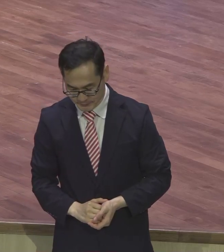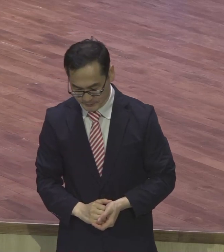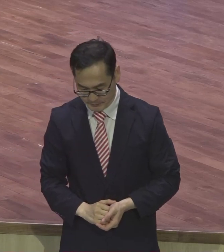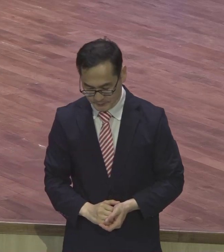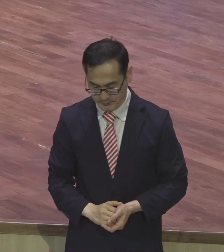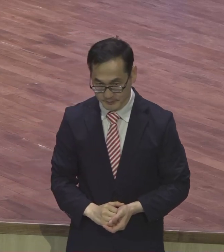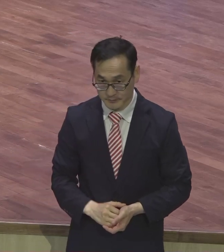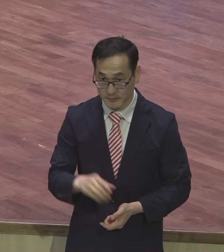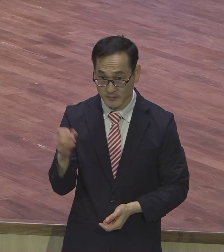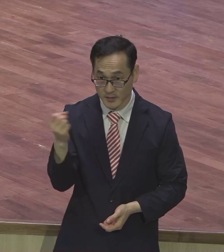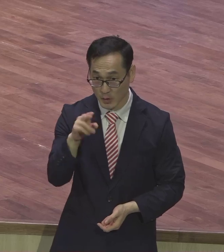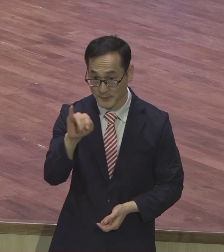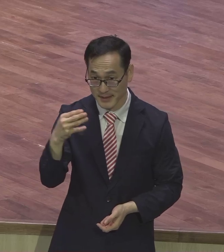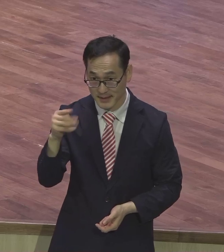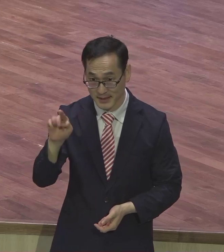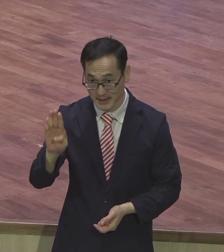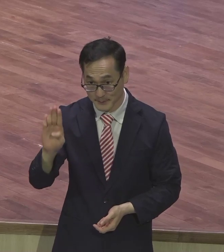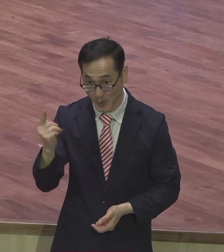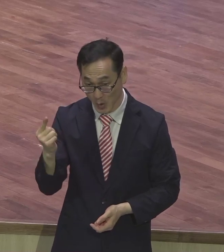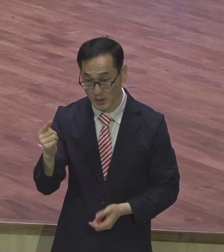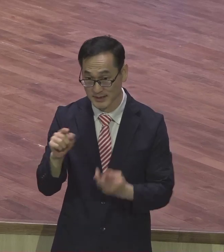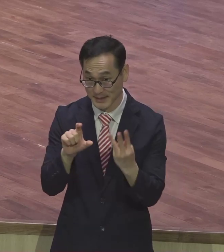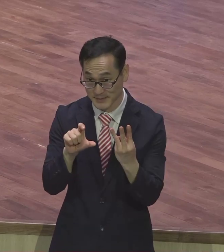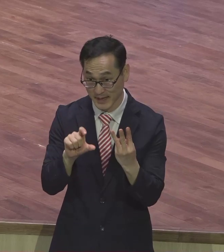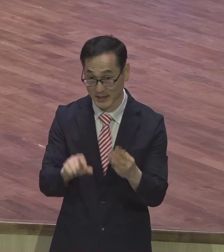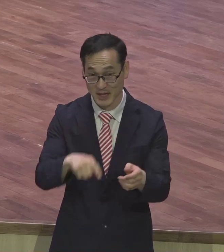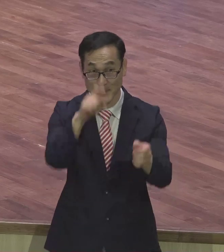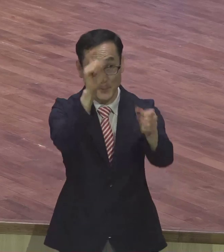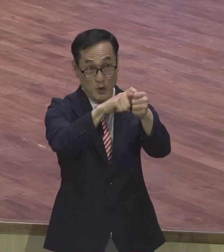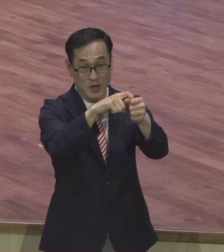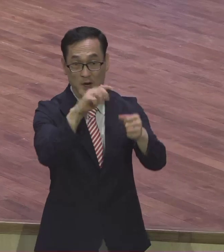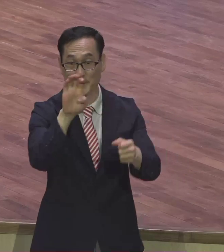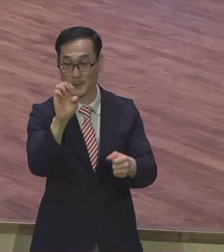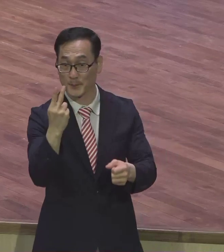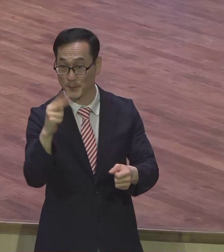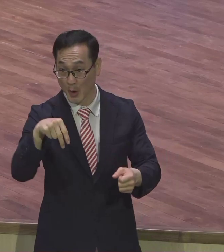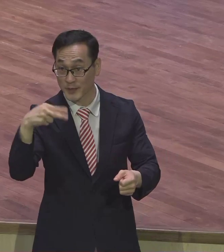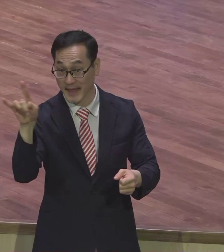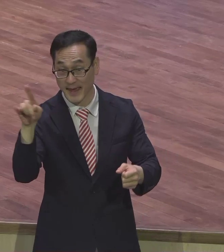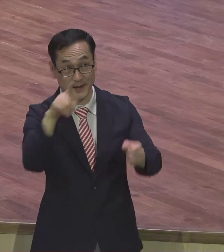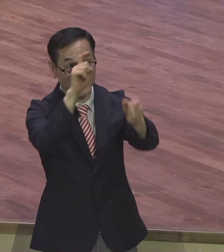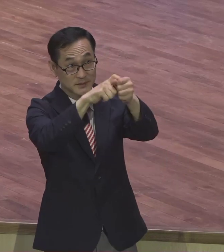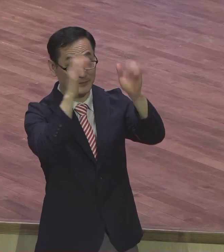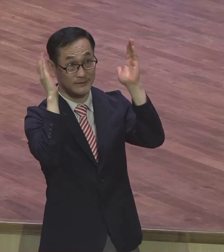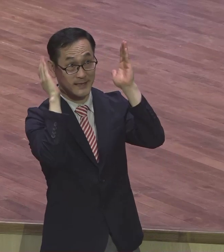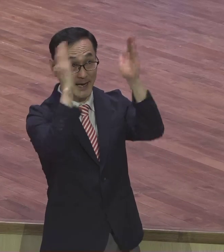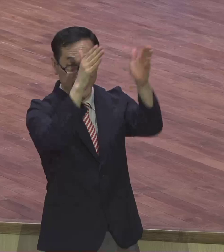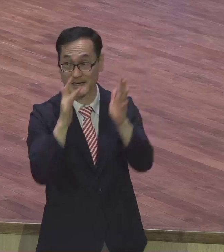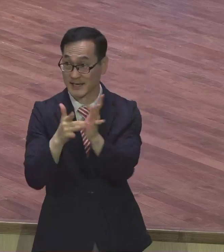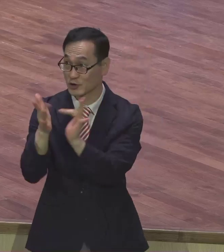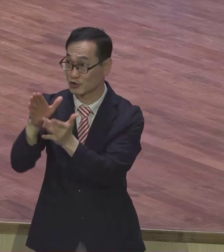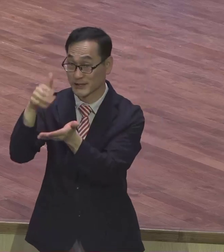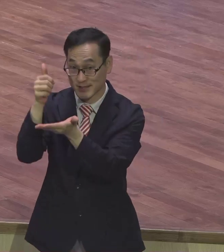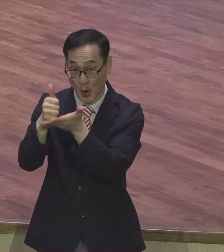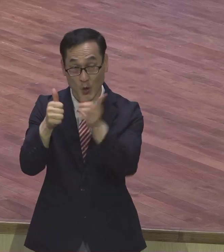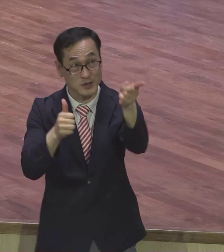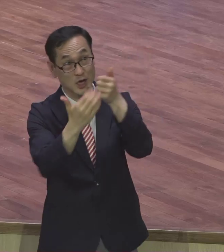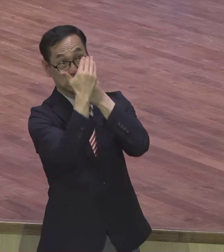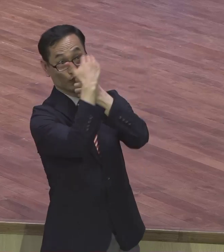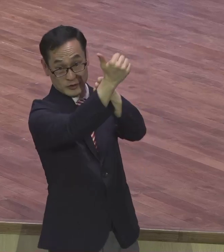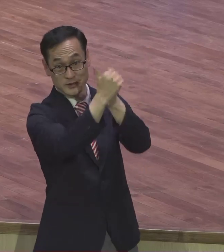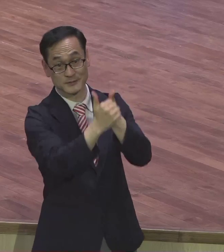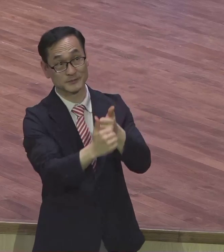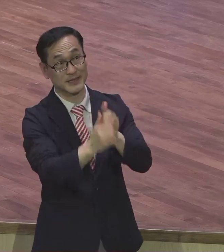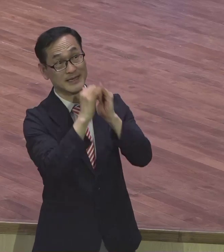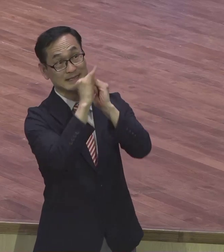그리고 빌리포 3장 14절에 보면 표 때를 향하여 거기서 예수 안에서 하나님이 위에서 부르심에